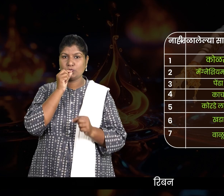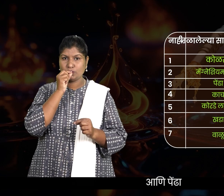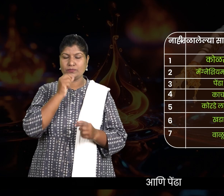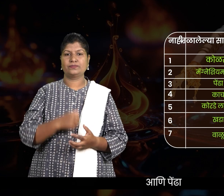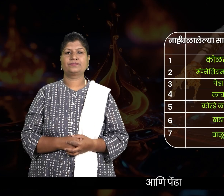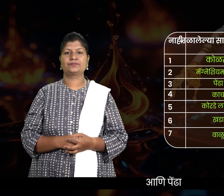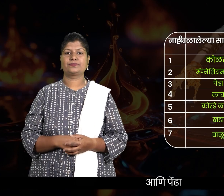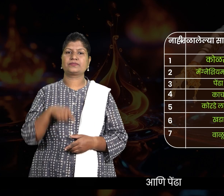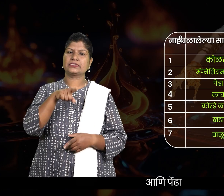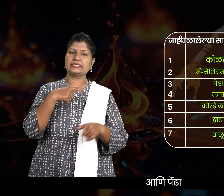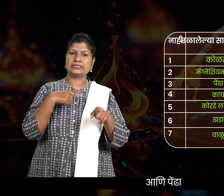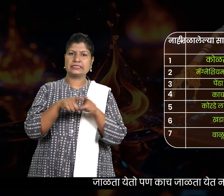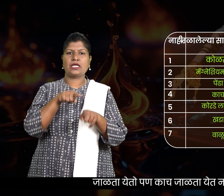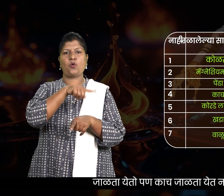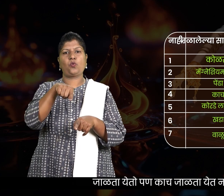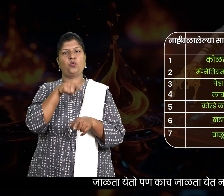आणि पेंढा